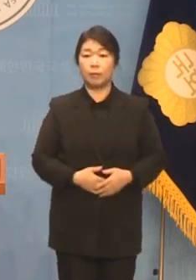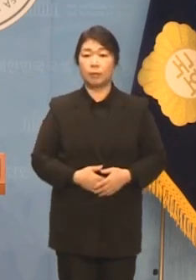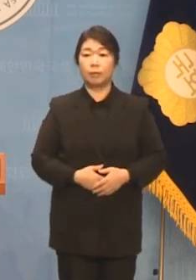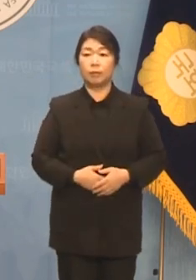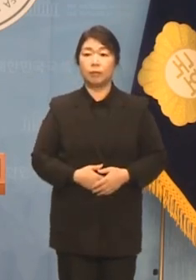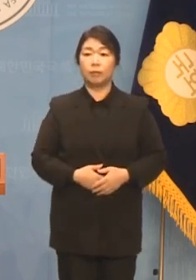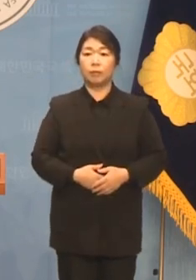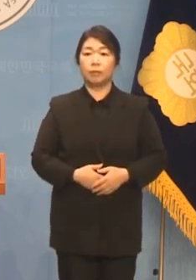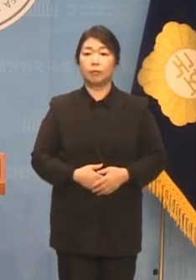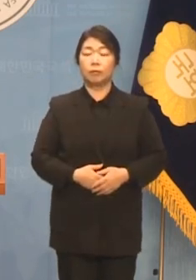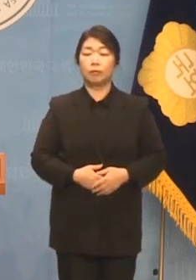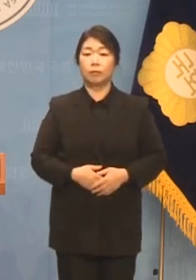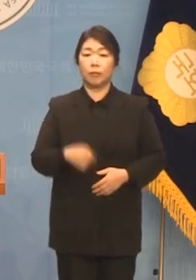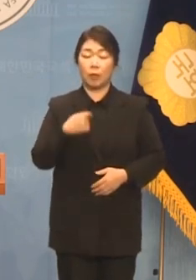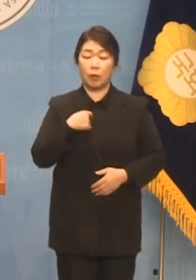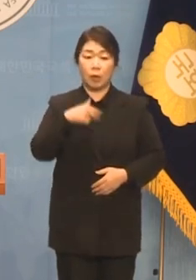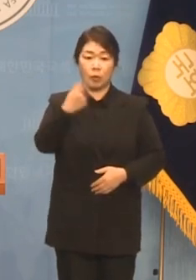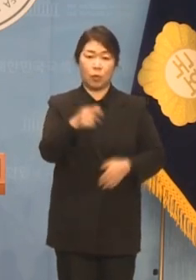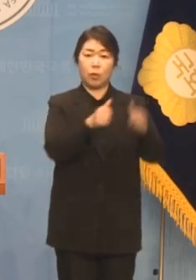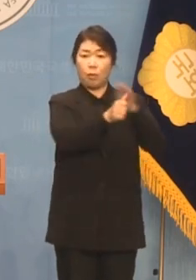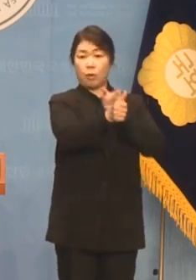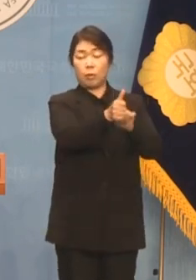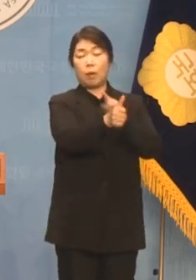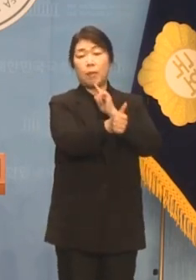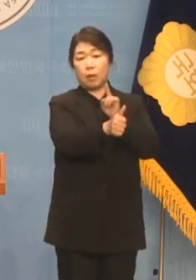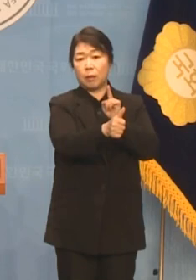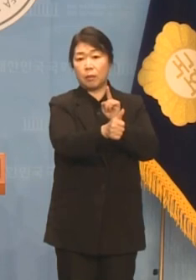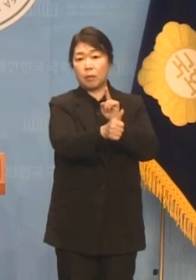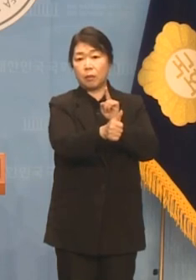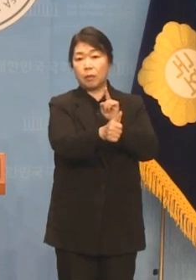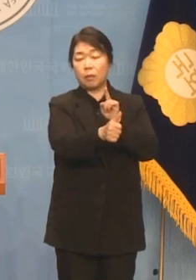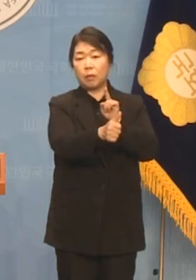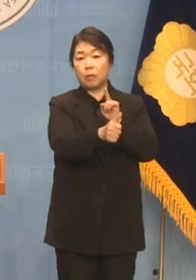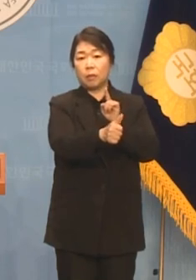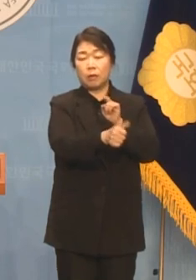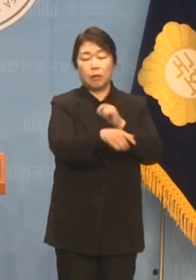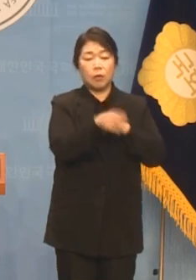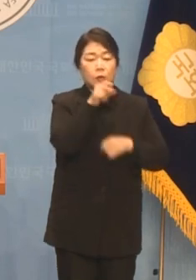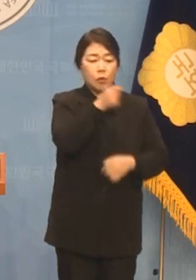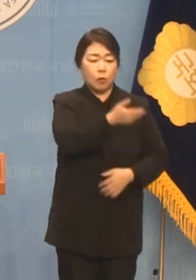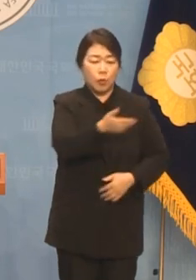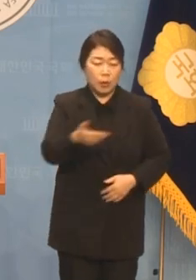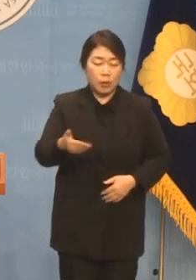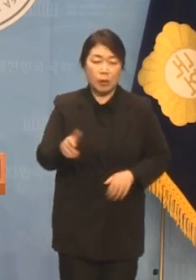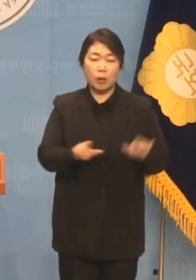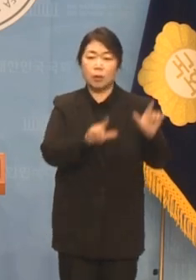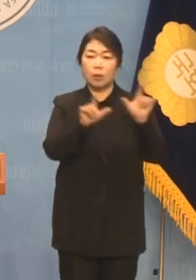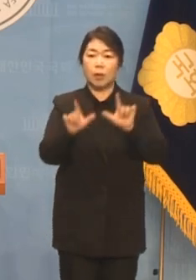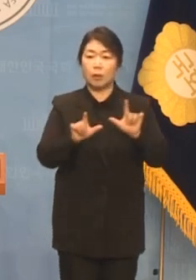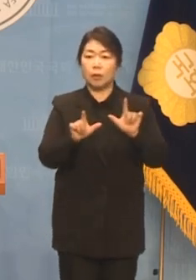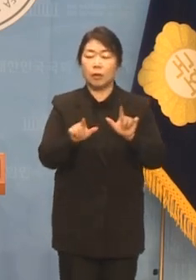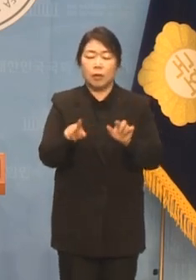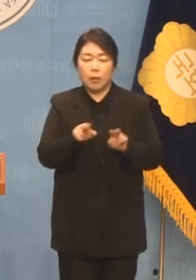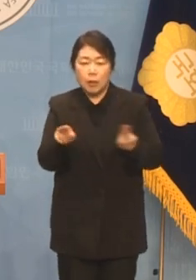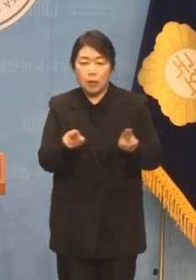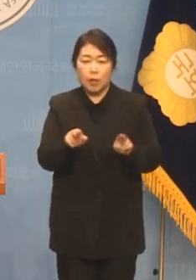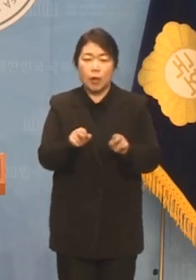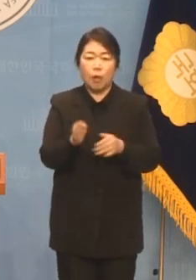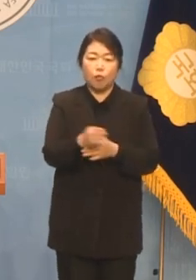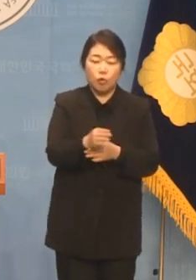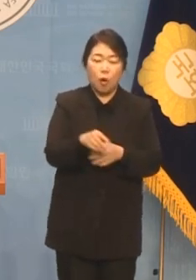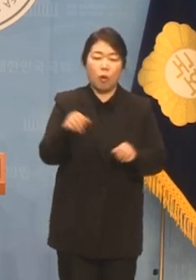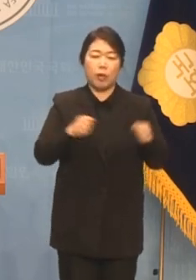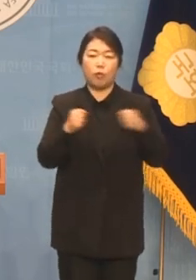대신합니다 저는 조대표님이 말한 개천에 사는 가붕개 가제 붕어